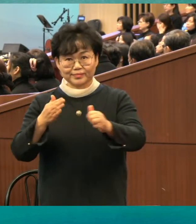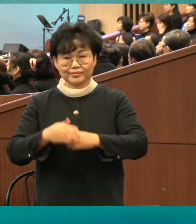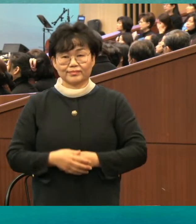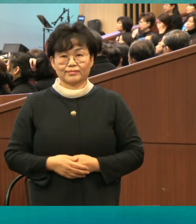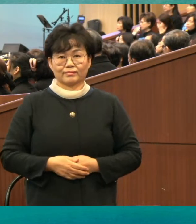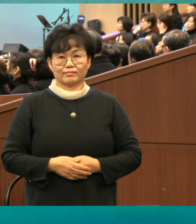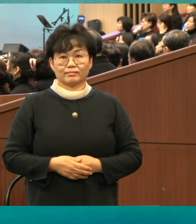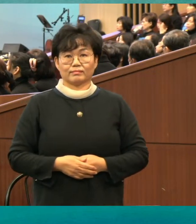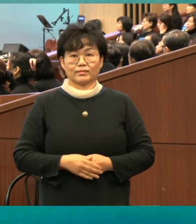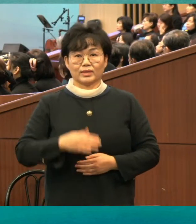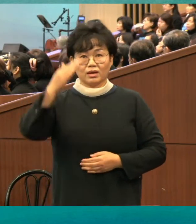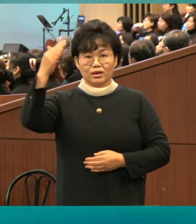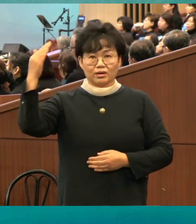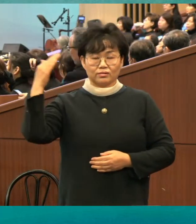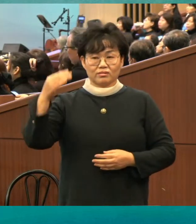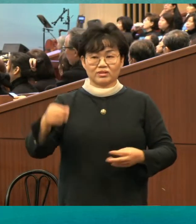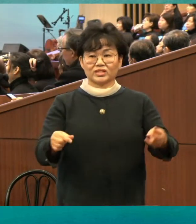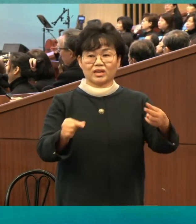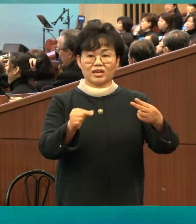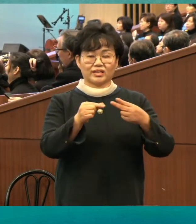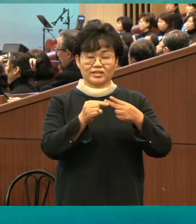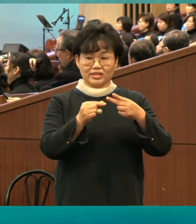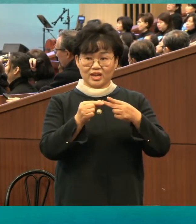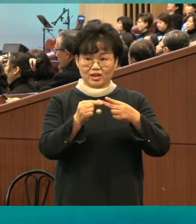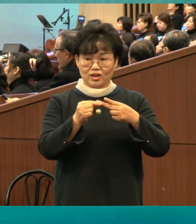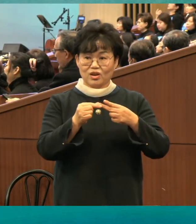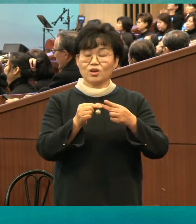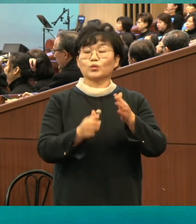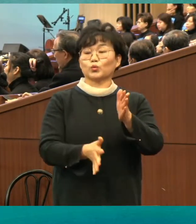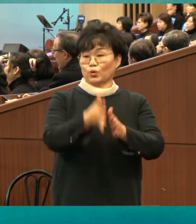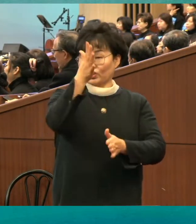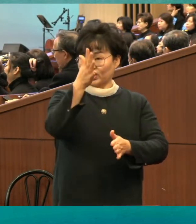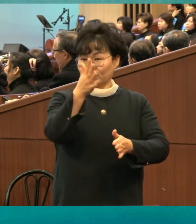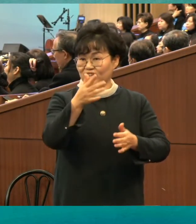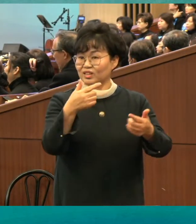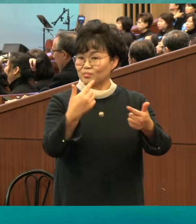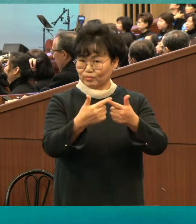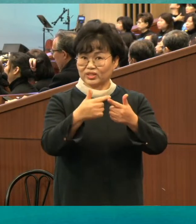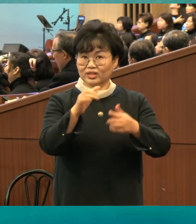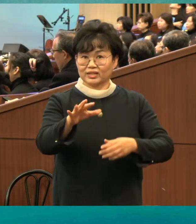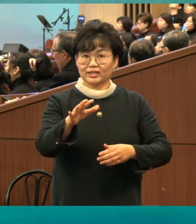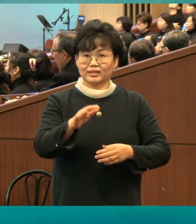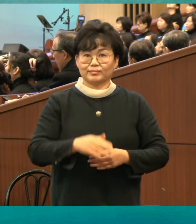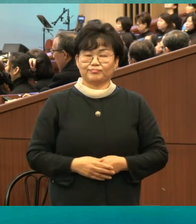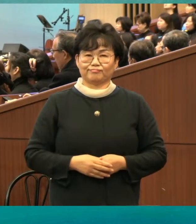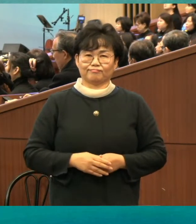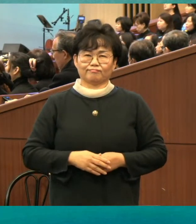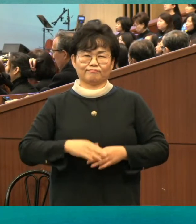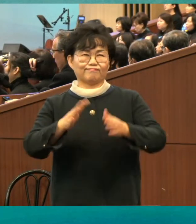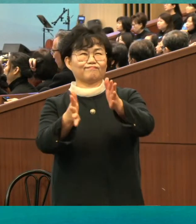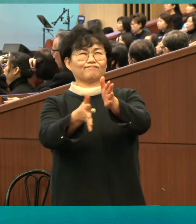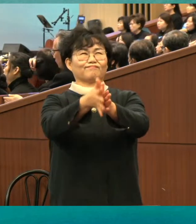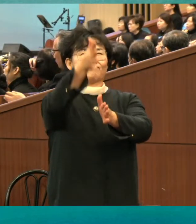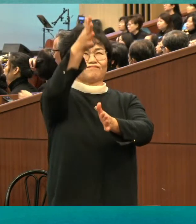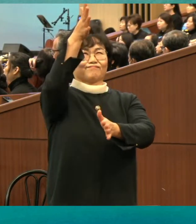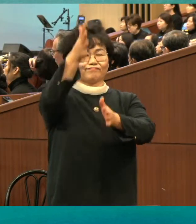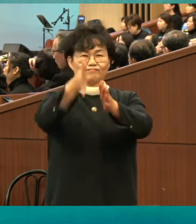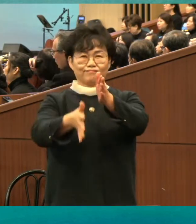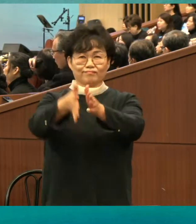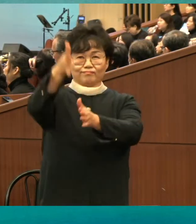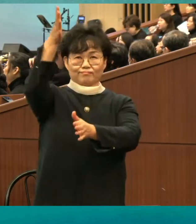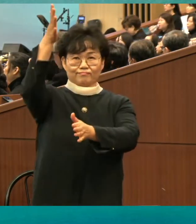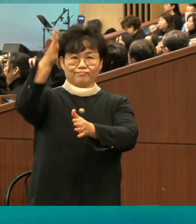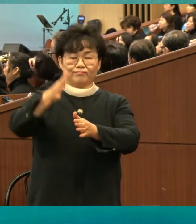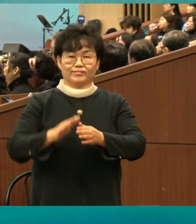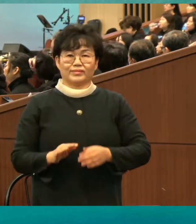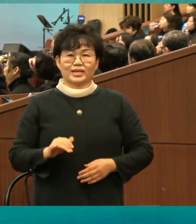대한민국 제2의 도시 부산, 눈부신 바다와 하늘을 찌를 듯한 초고층 빌딩들이 공존하며 아시아를